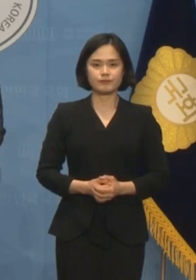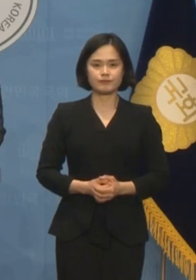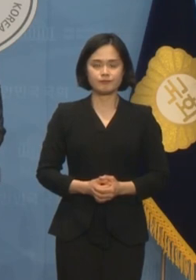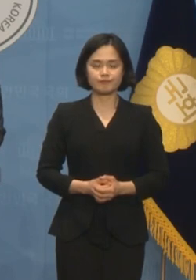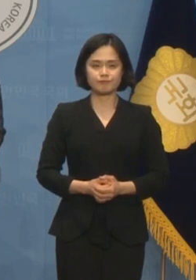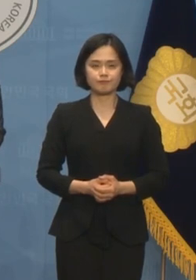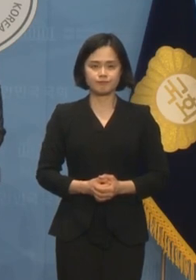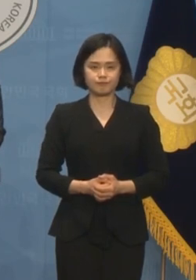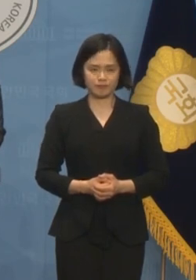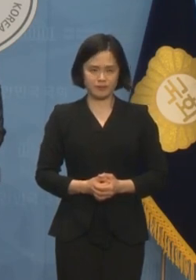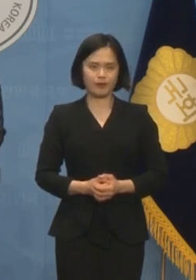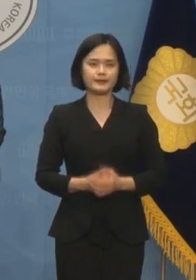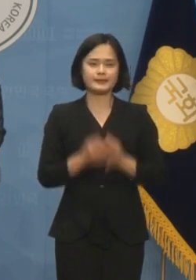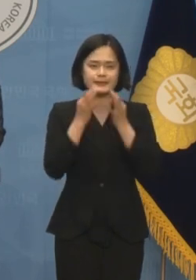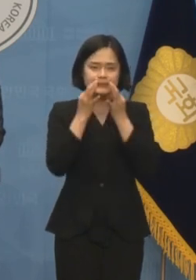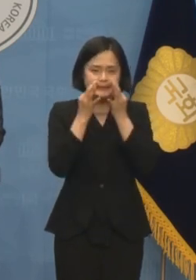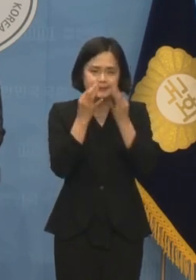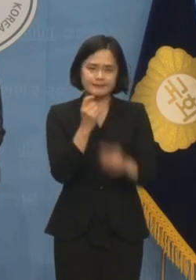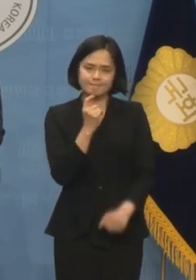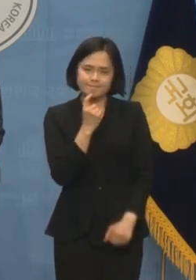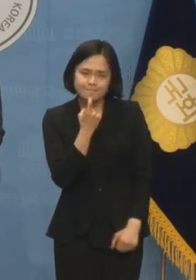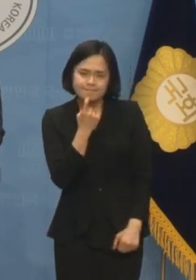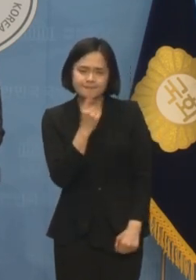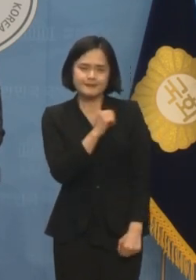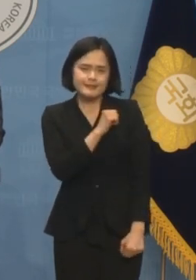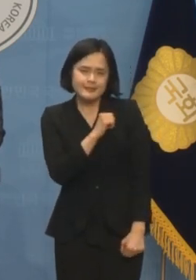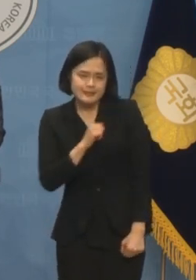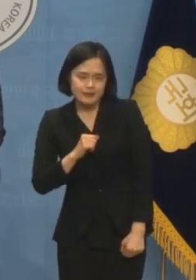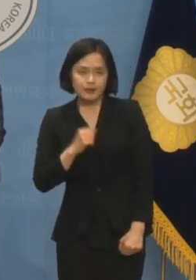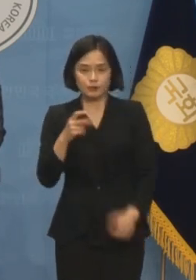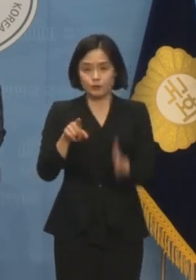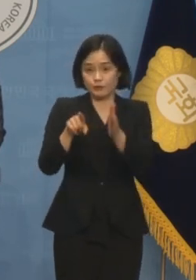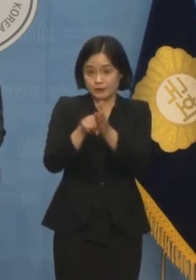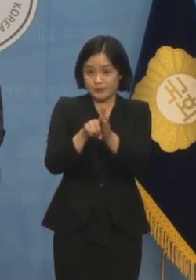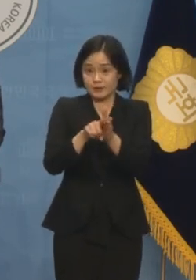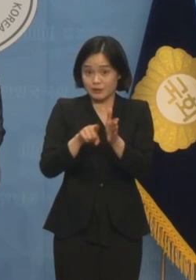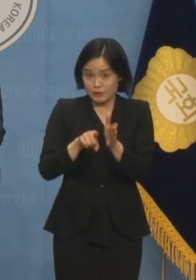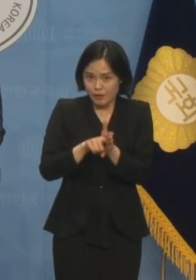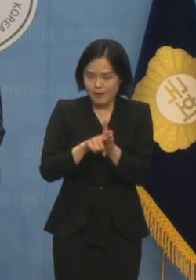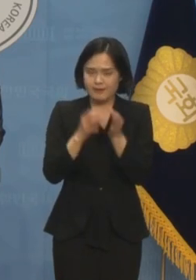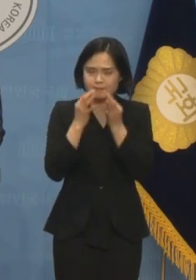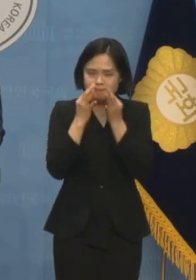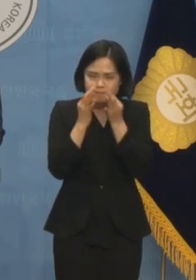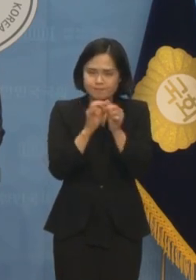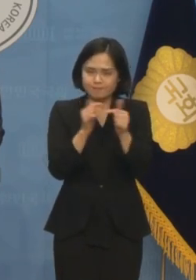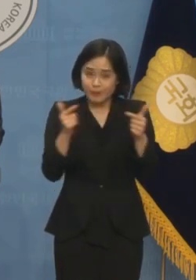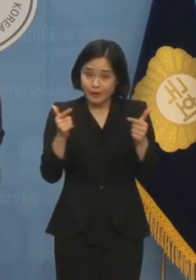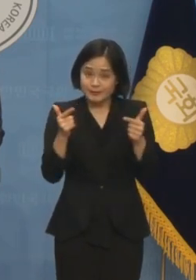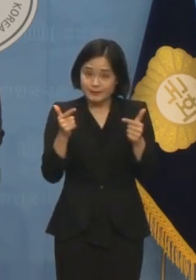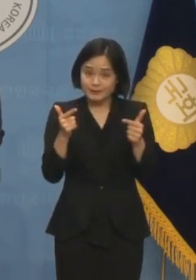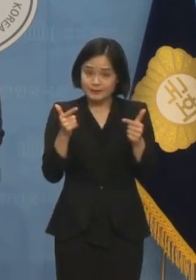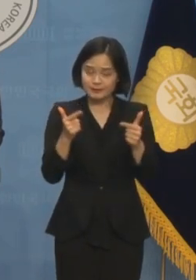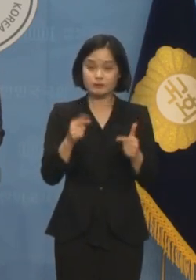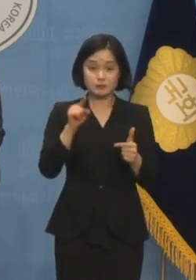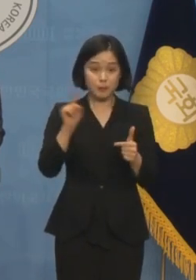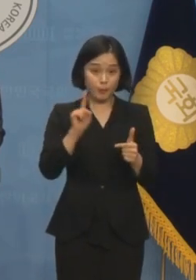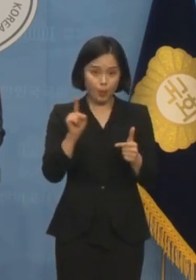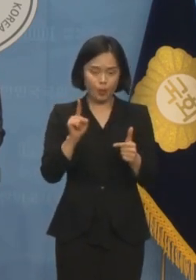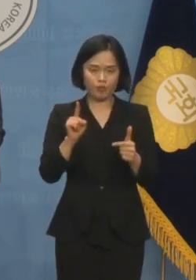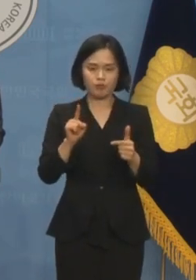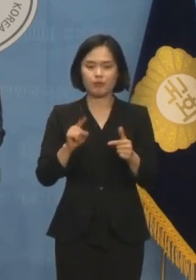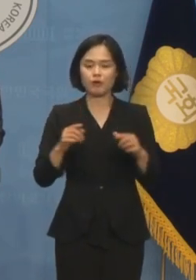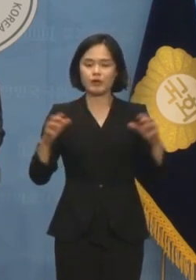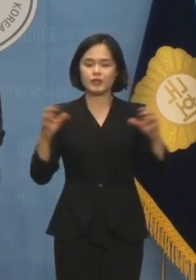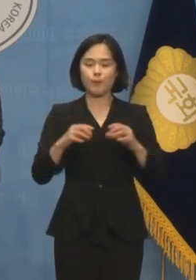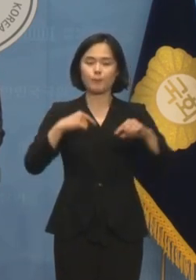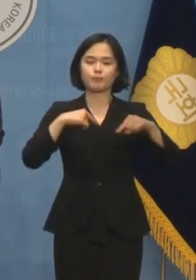끈기, 인내, 진정성, 신뢰, 성의 등을 먹고 사는 것이 협치라는